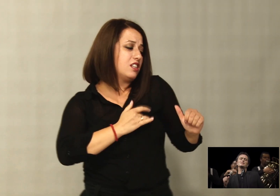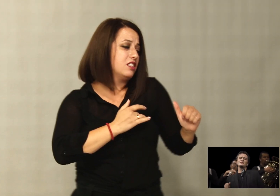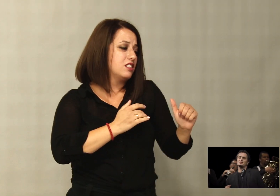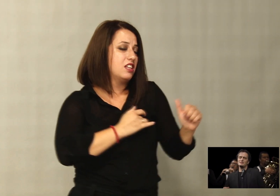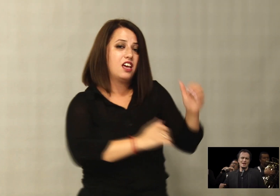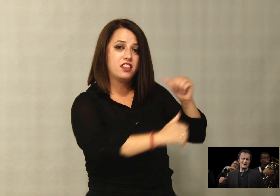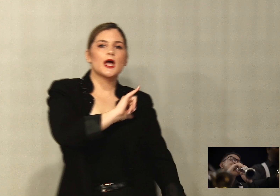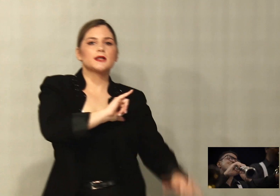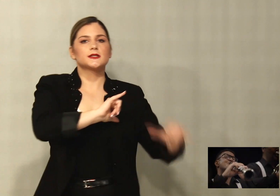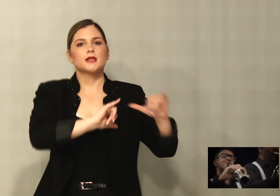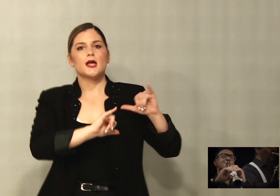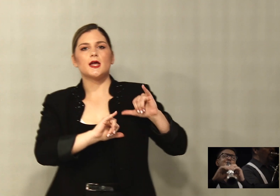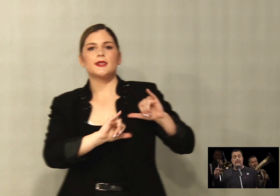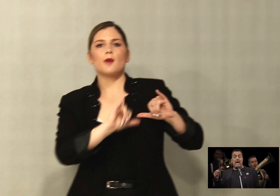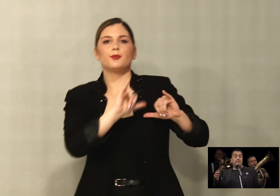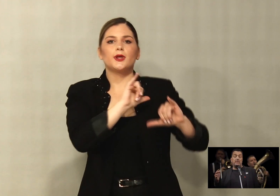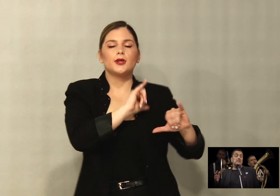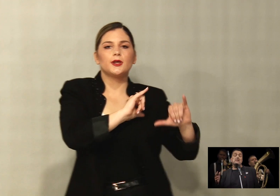Pijam srce da se